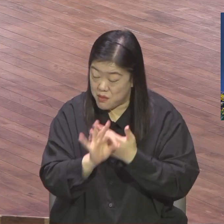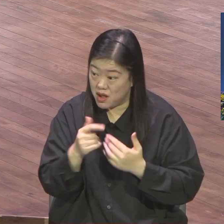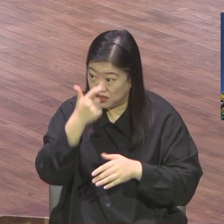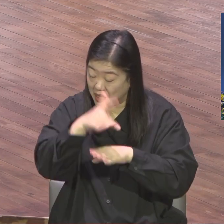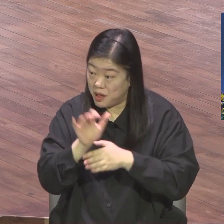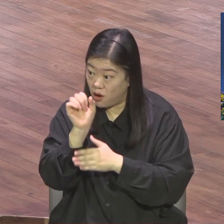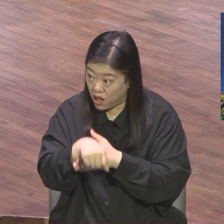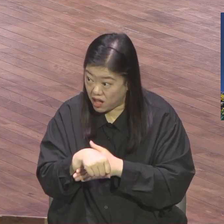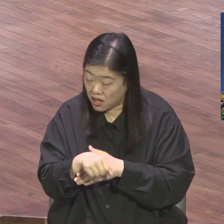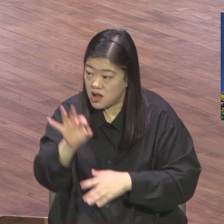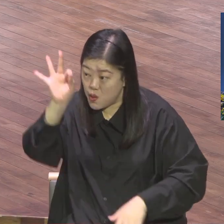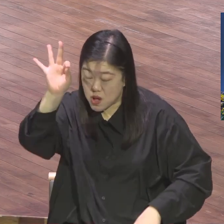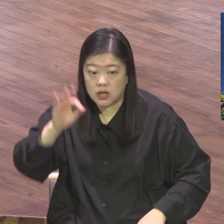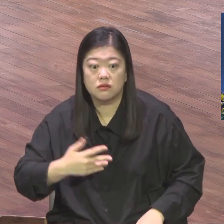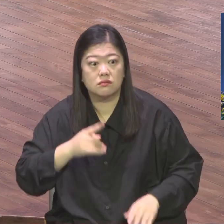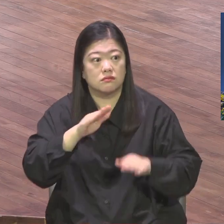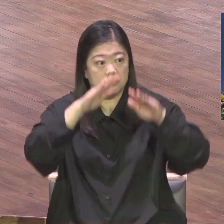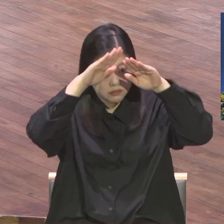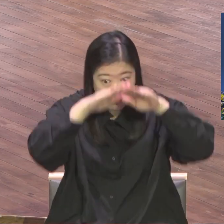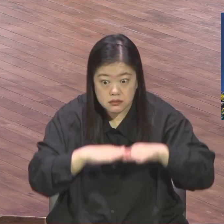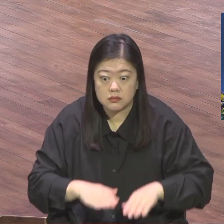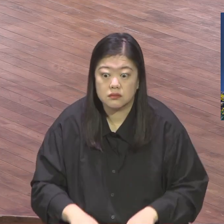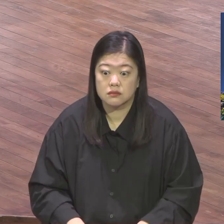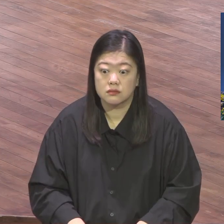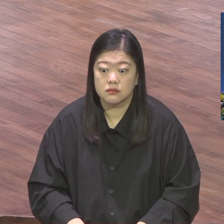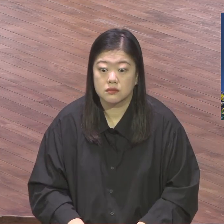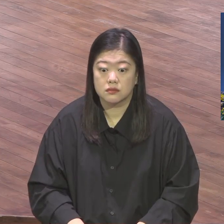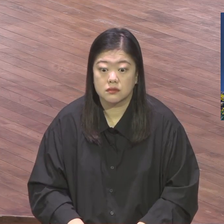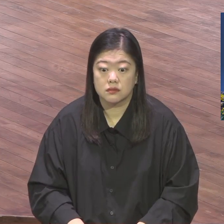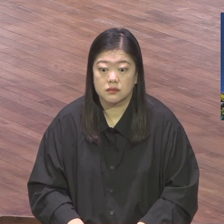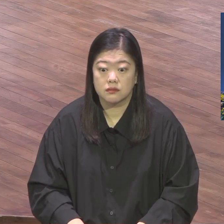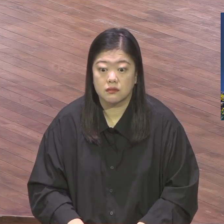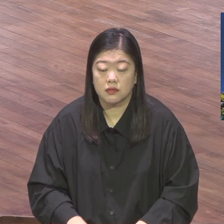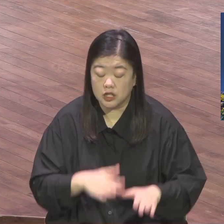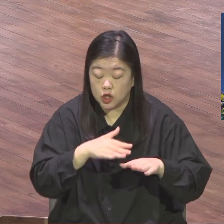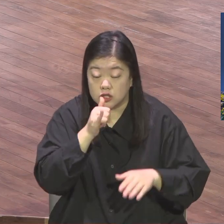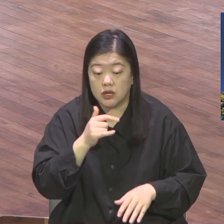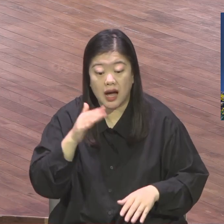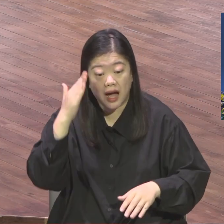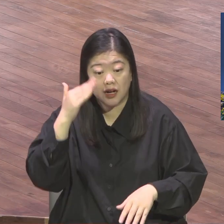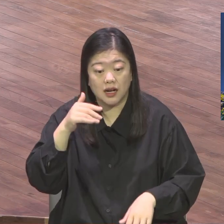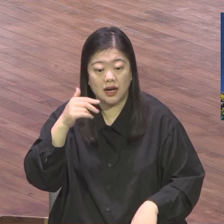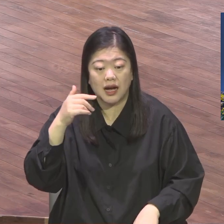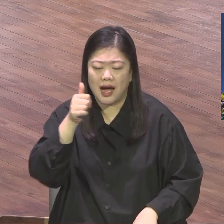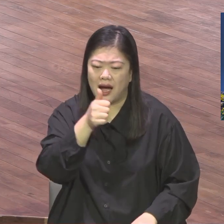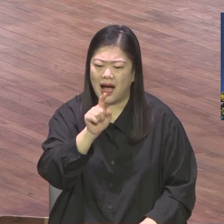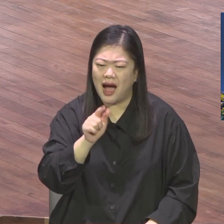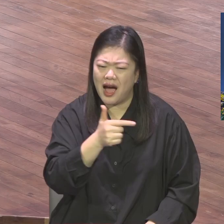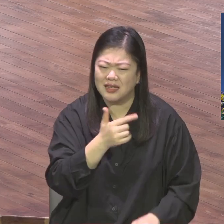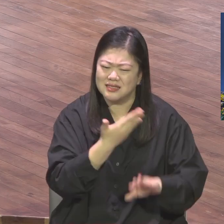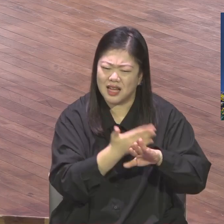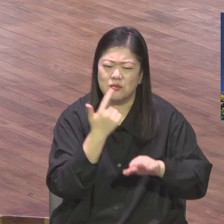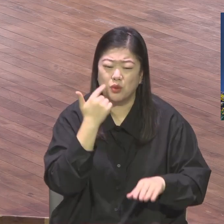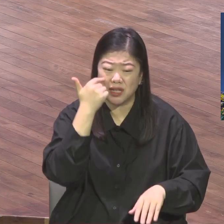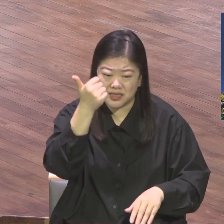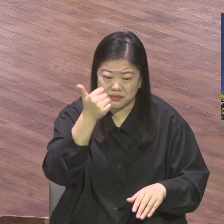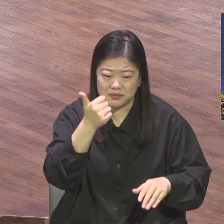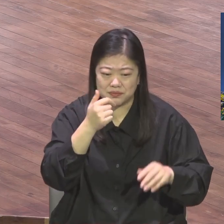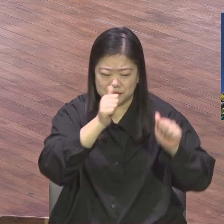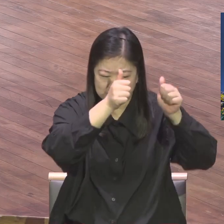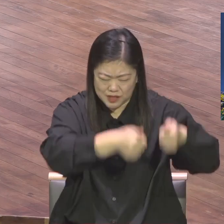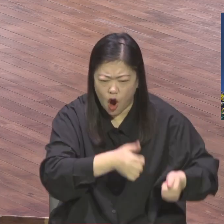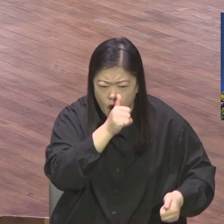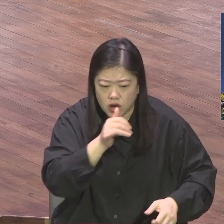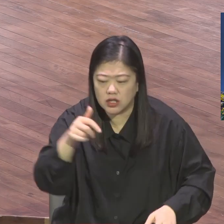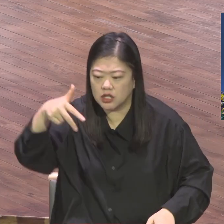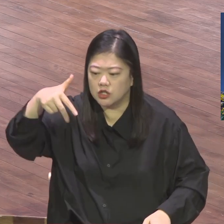회개한다 하잖아요. 회개한다 하지만은 절했다고. 조기철 목사님 비롯한 많은 목사님 절 안 했어요.